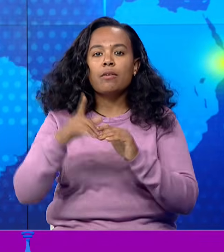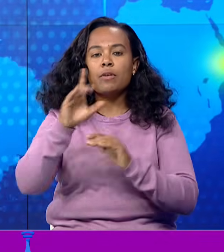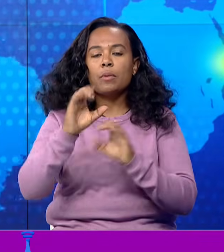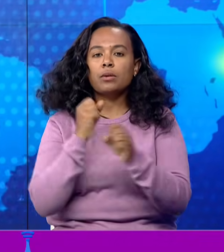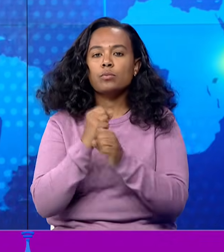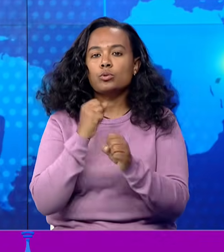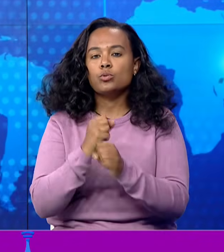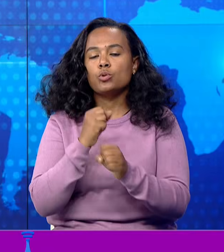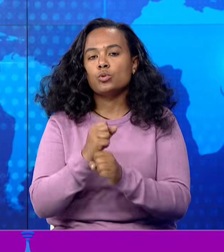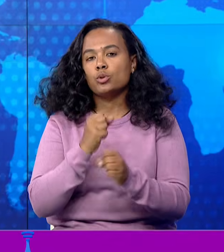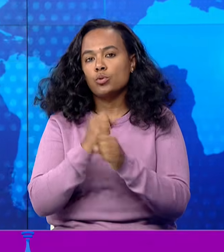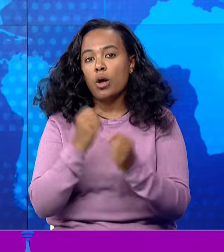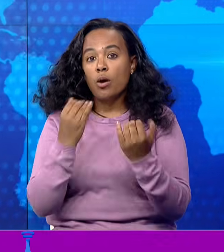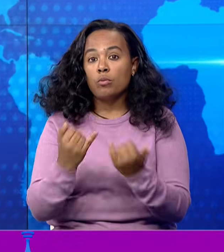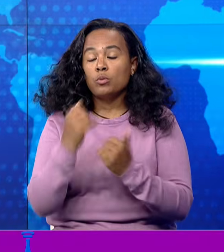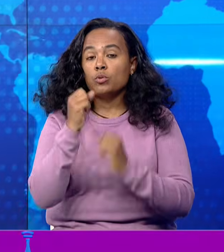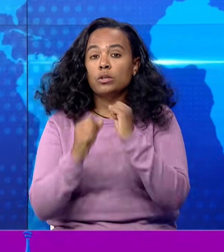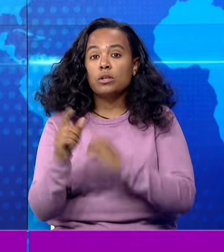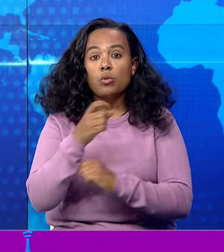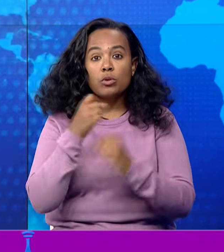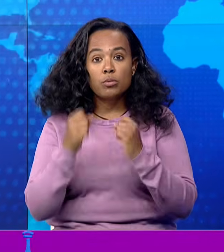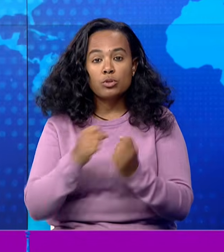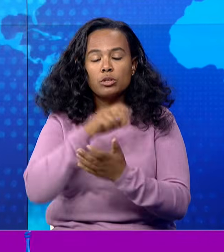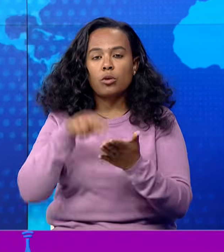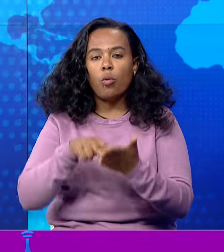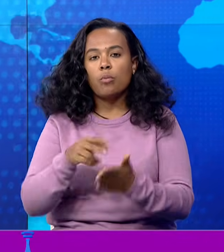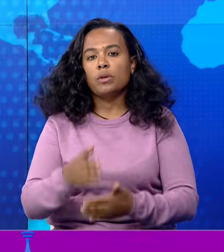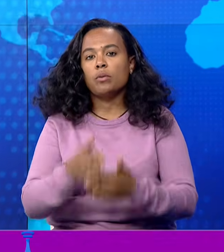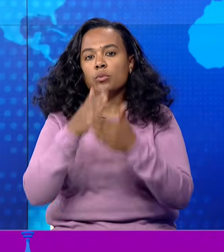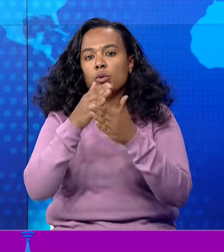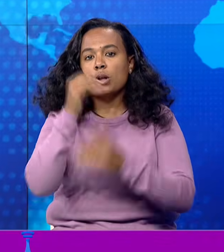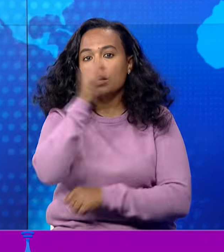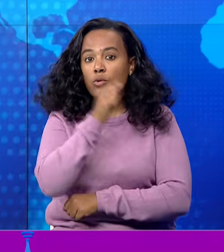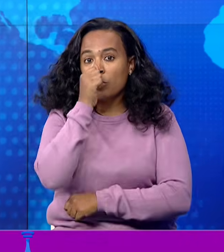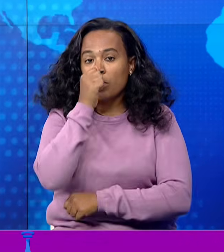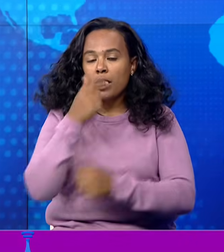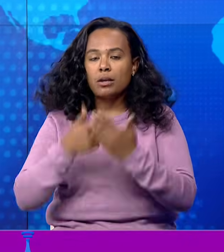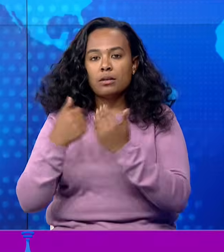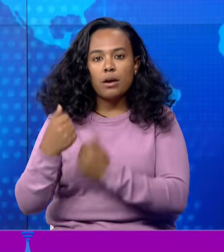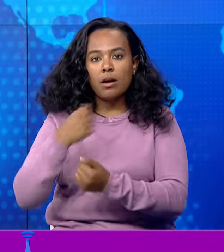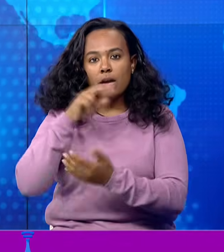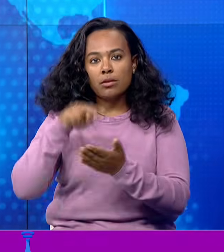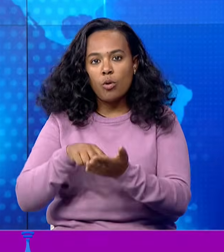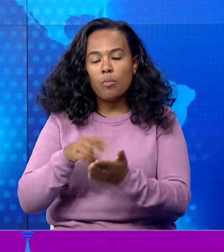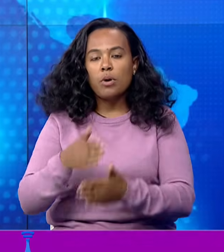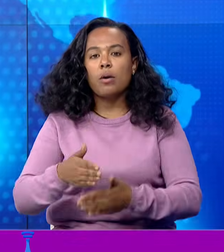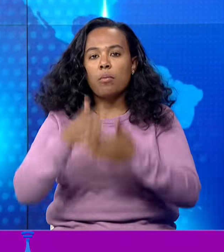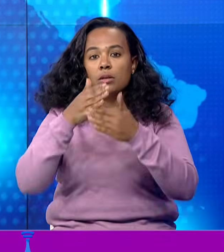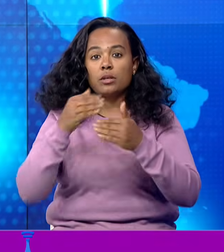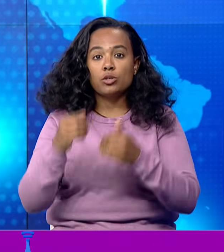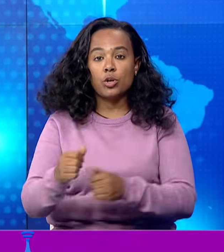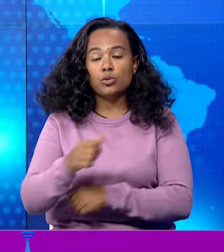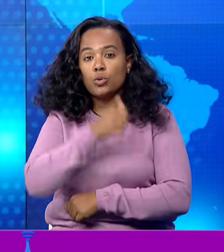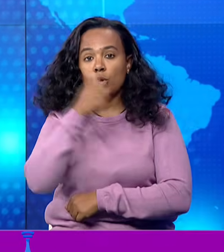ስራዎች ተሰርተዋል። አሁን ተወዳዳሪ መሆን የሚችልም ተቋም ተገንብቷል። ኢትዮጵያ ይህንን ጠንካራ ተቋም መገንባት የቻለችው ታዲያ